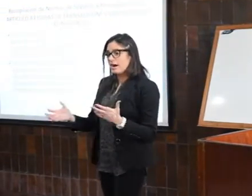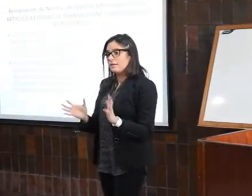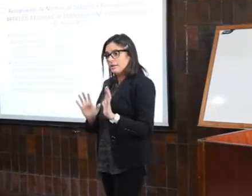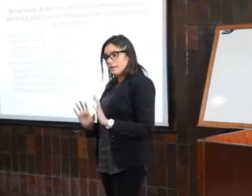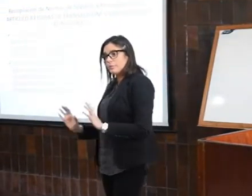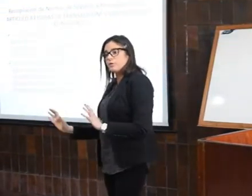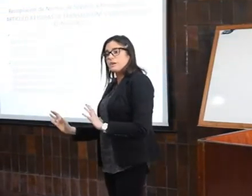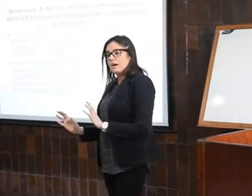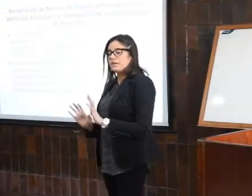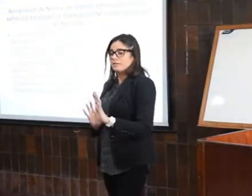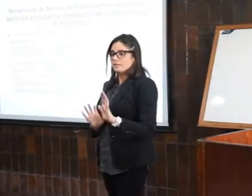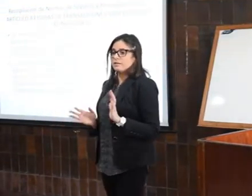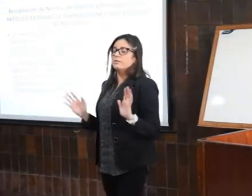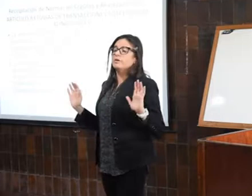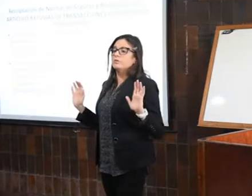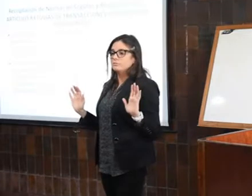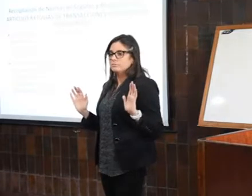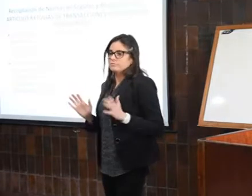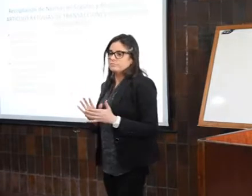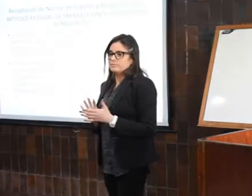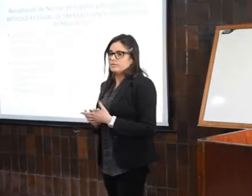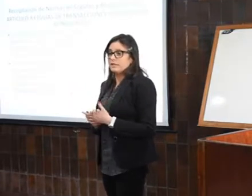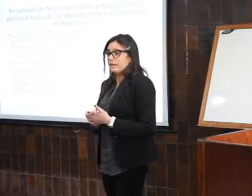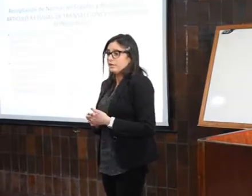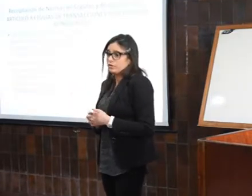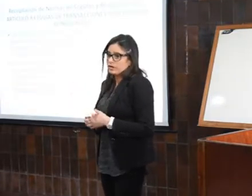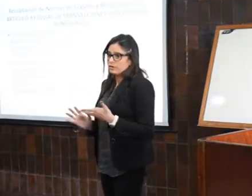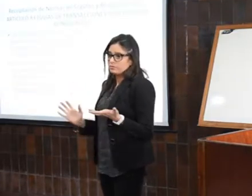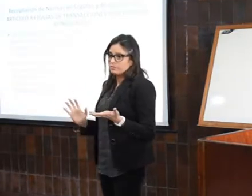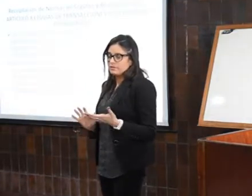buscar recortar y bueno